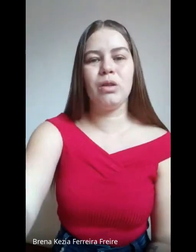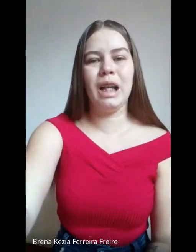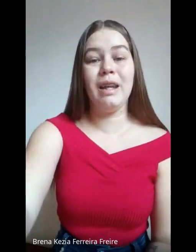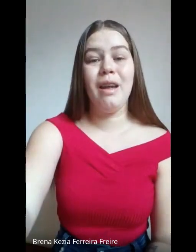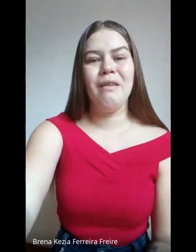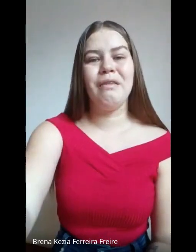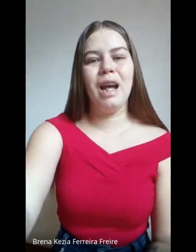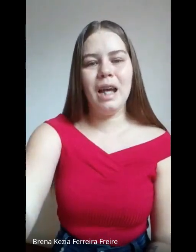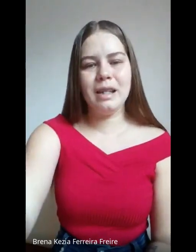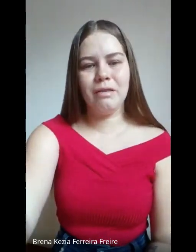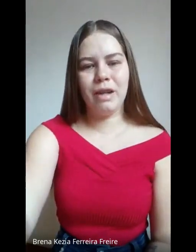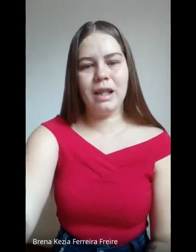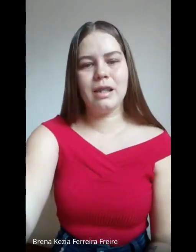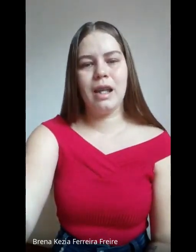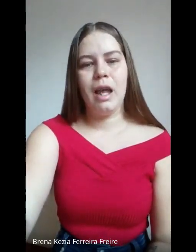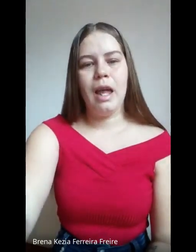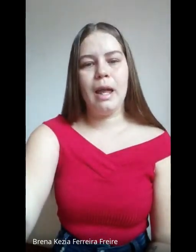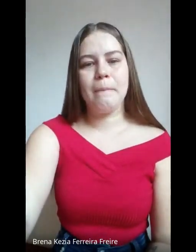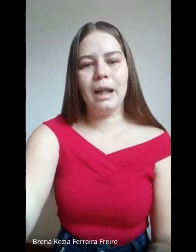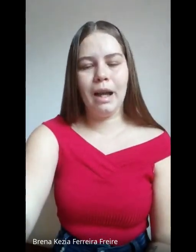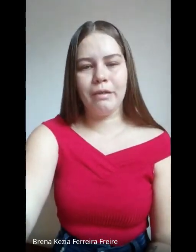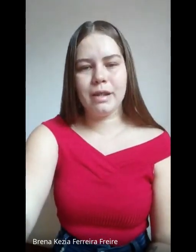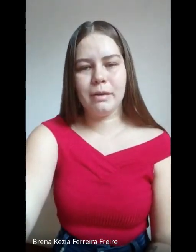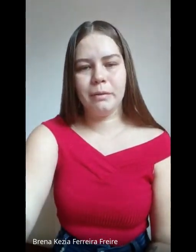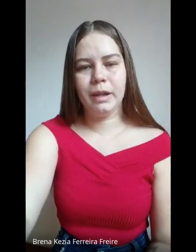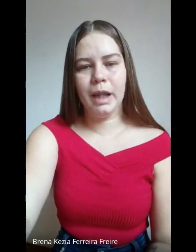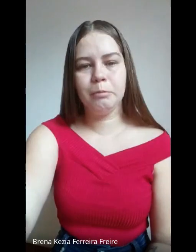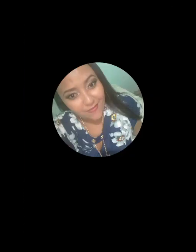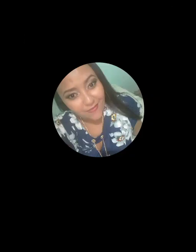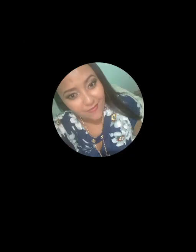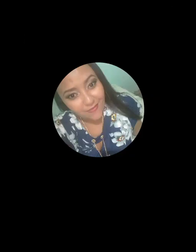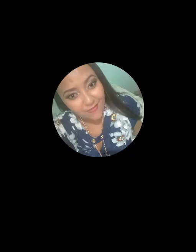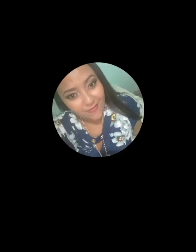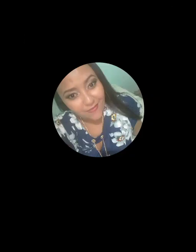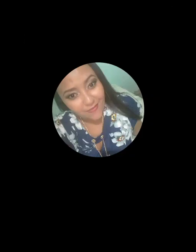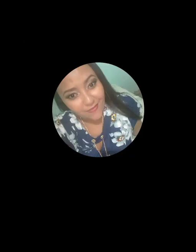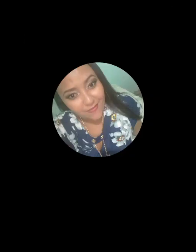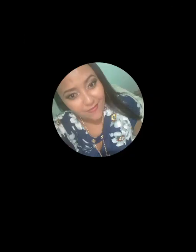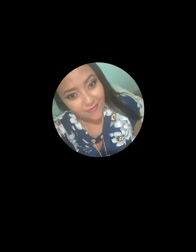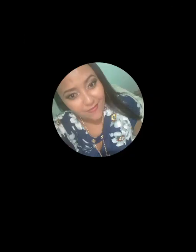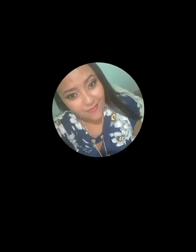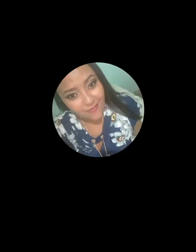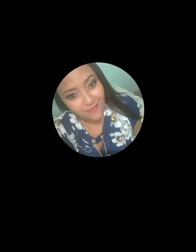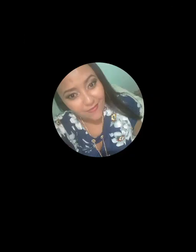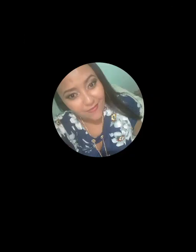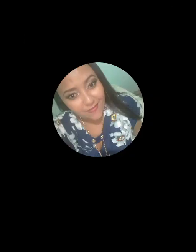aí várias e várias palavras, né? Tem rio, né, tia? O rio com água e o rio de